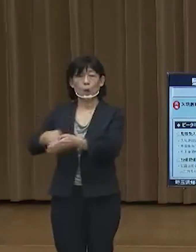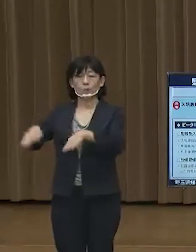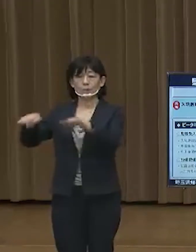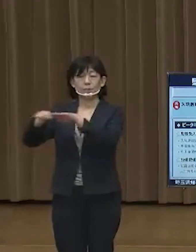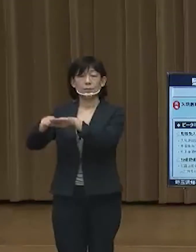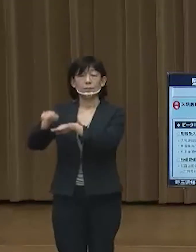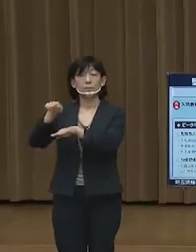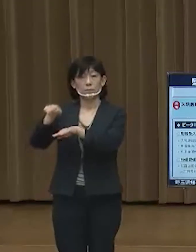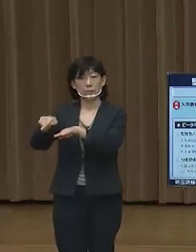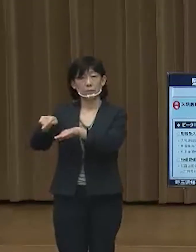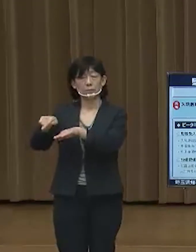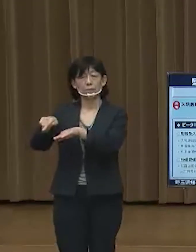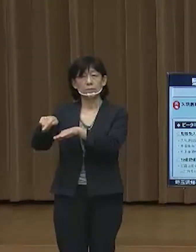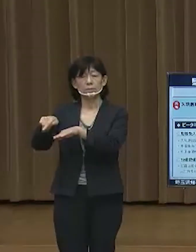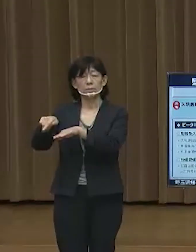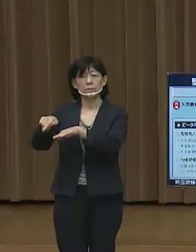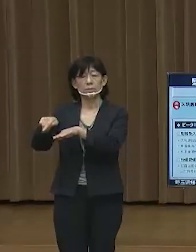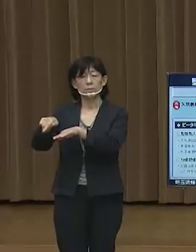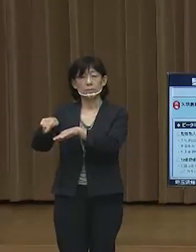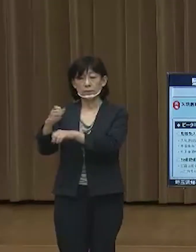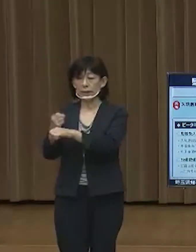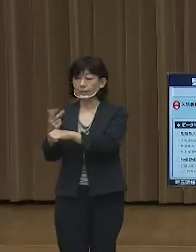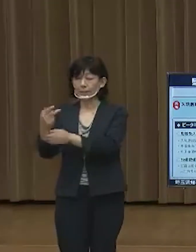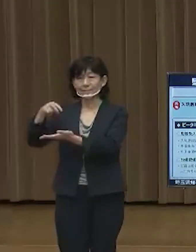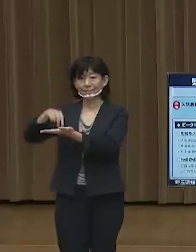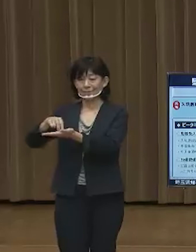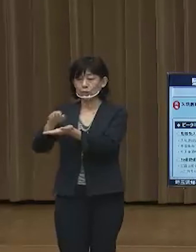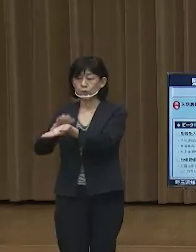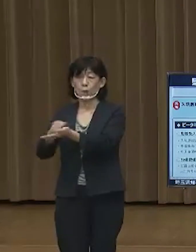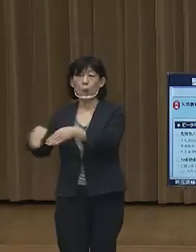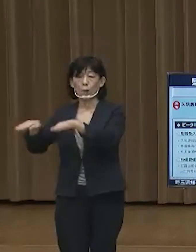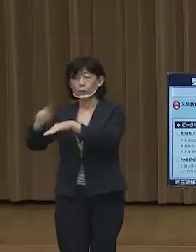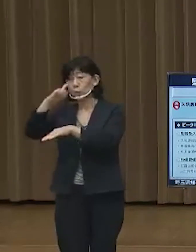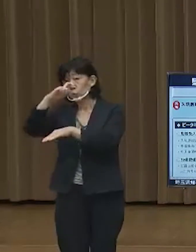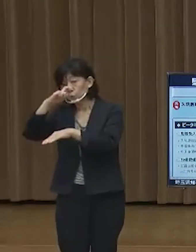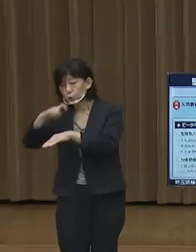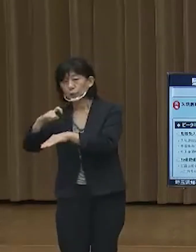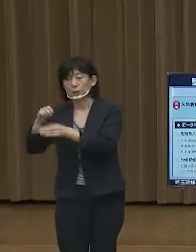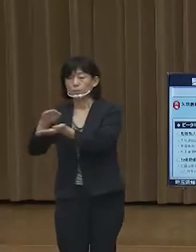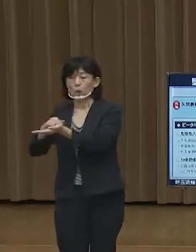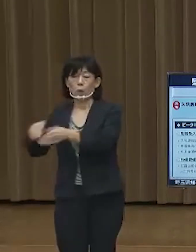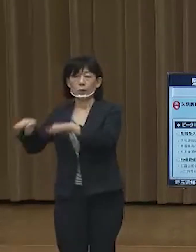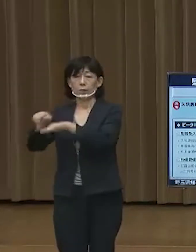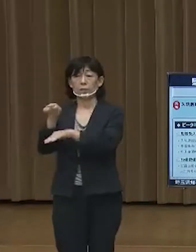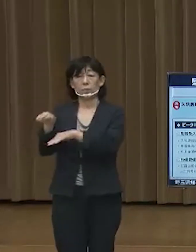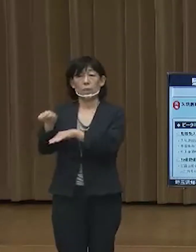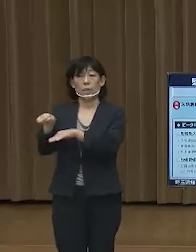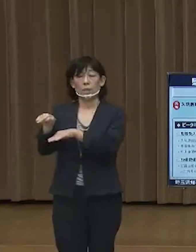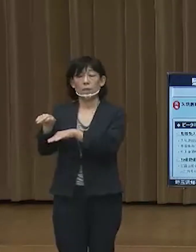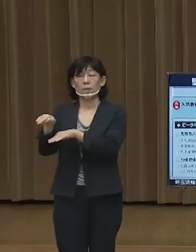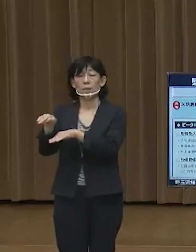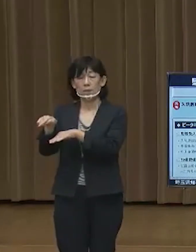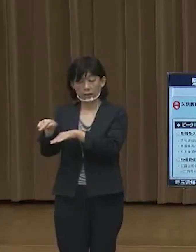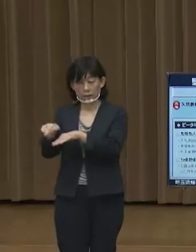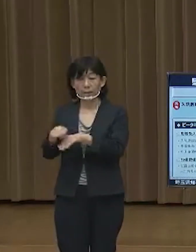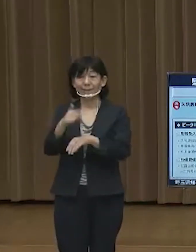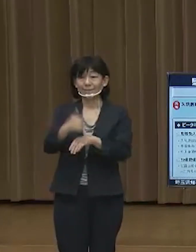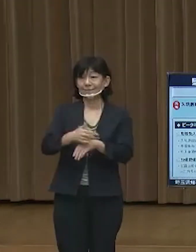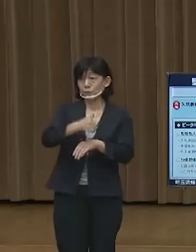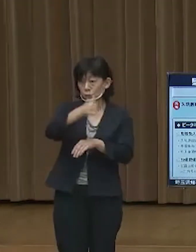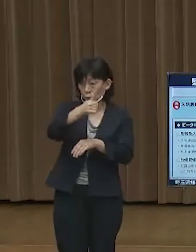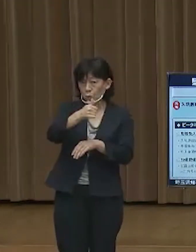立病院の失礼しました、埼玉市立病院の旧病棟について、知事も埼玉市長と先